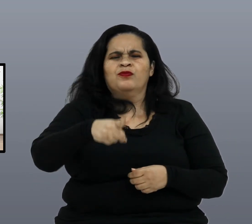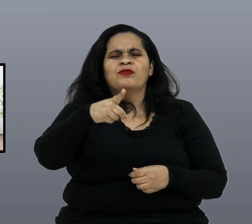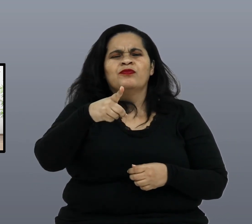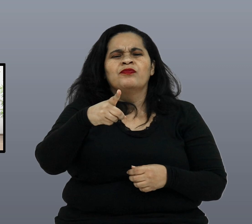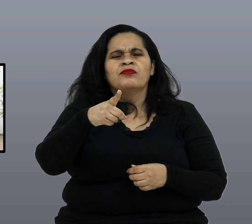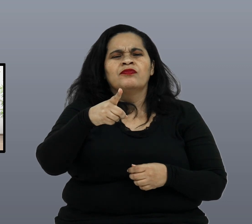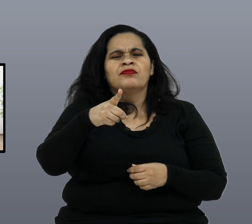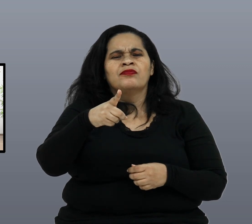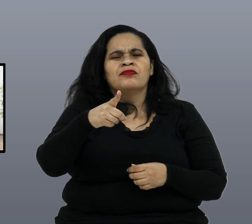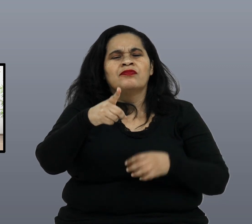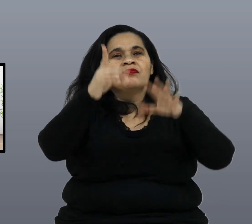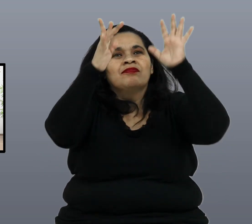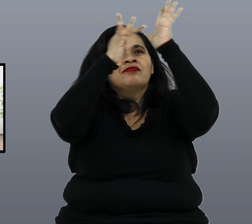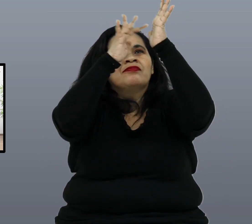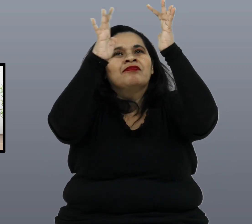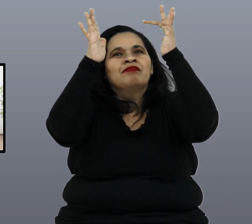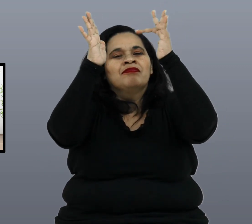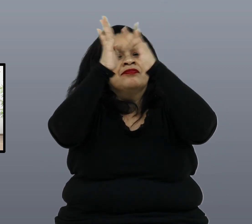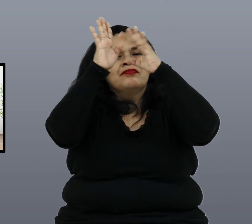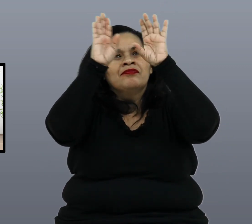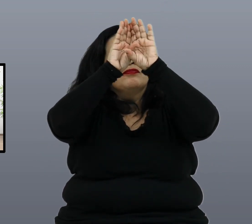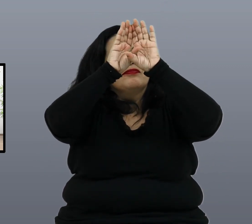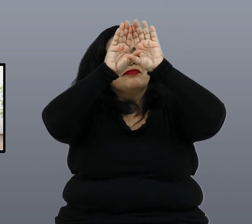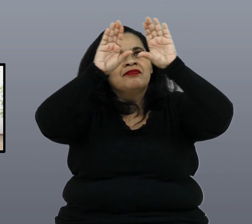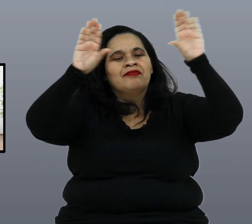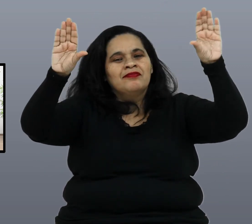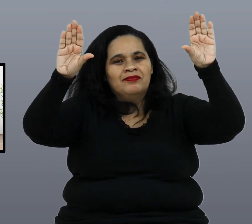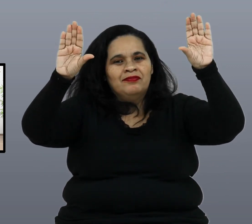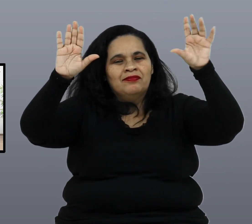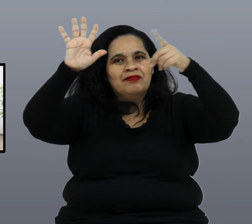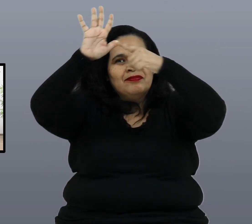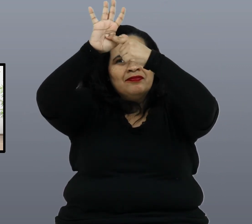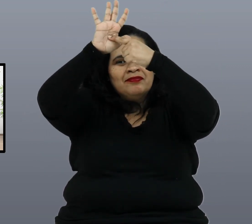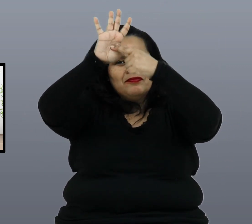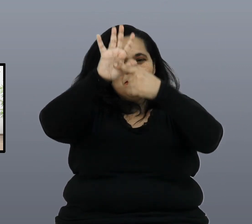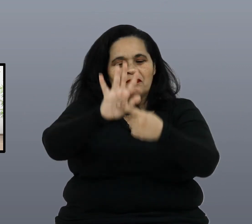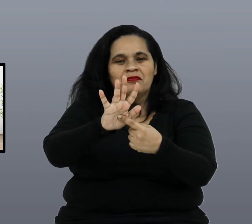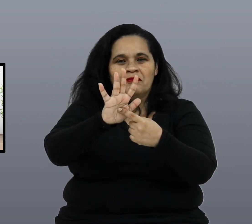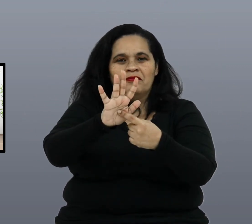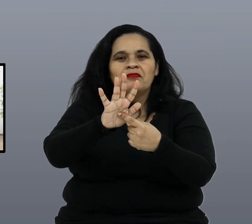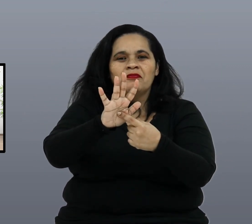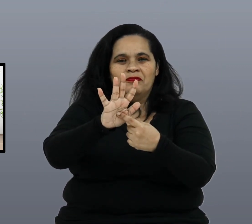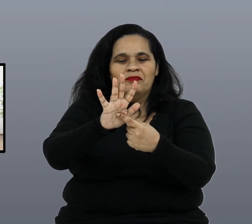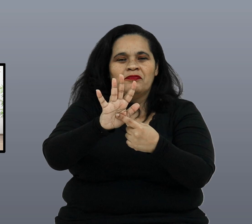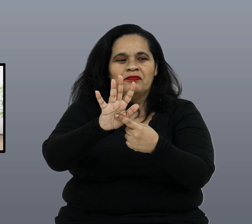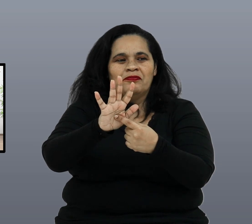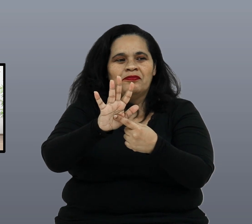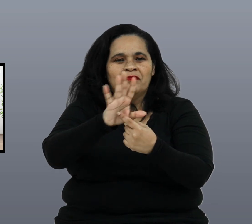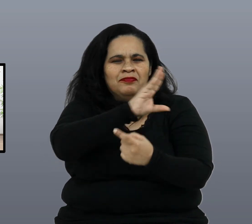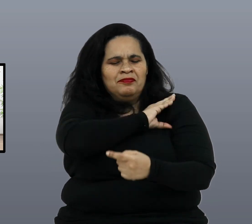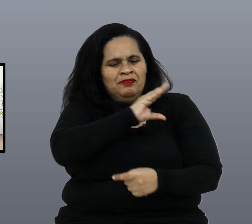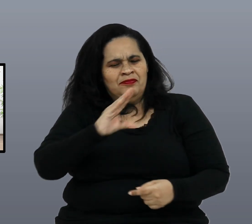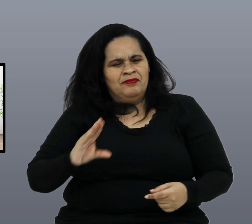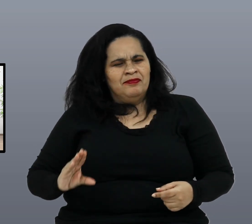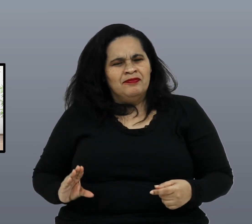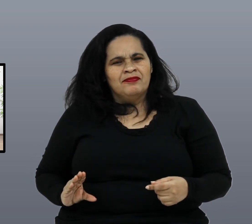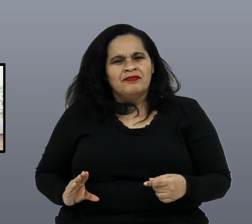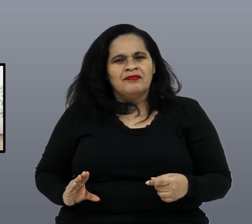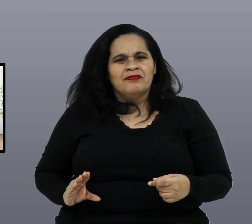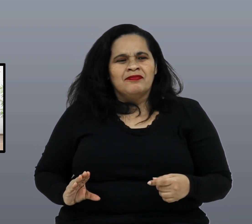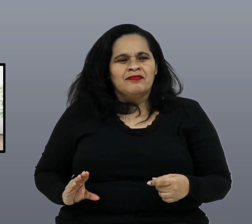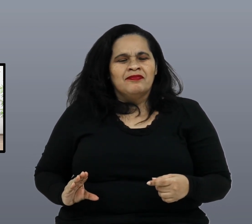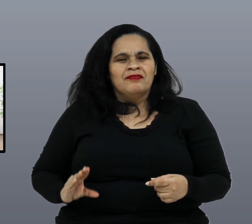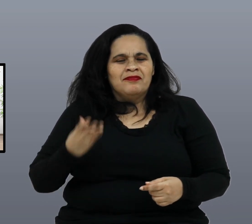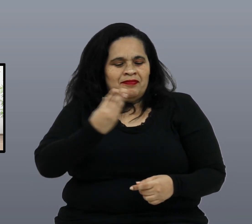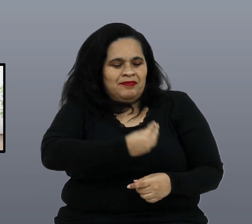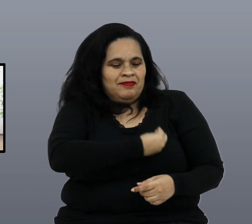o Messias, né, que aquele que é o Senhor da história, o Cristo, venha e se estabeleça para sempre o seu reino